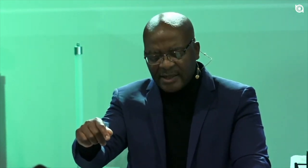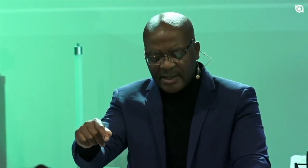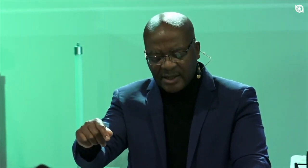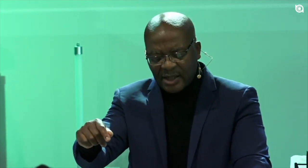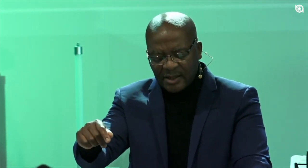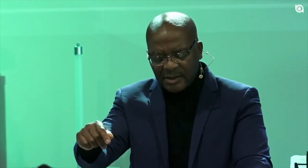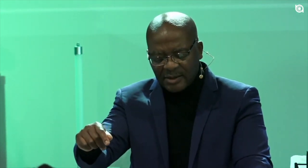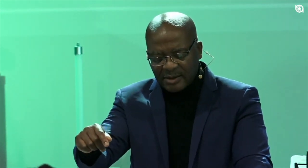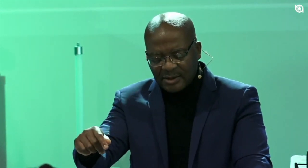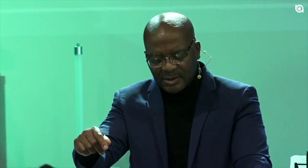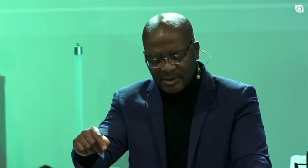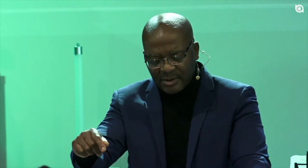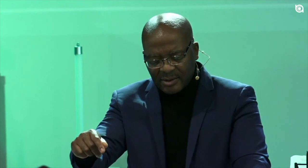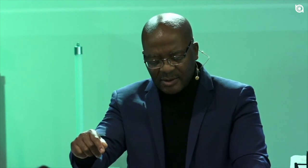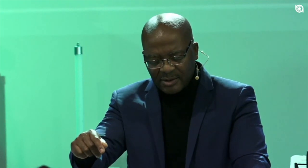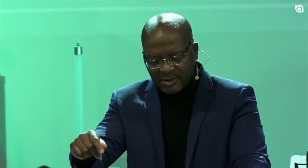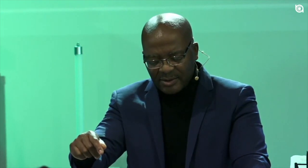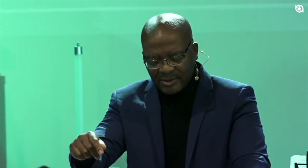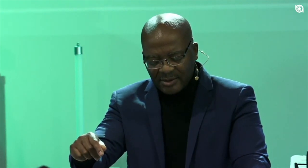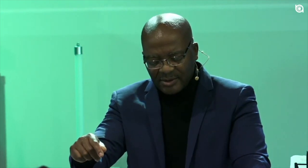Shukaba de l'Esika.